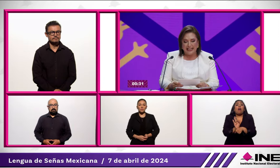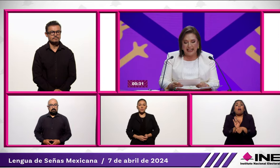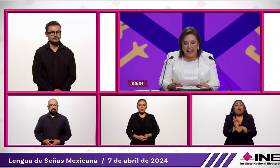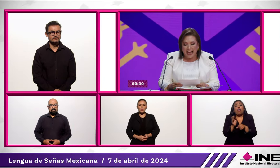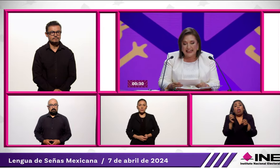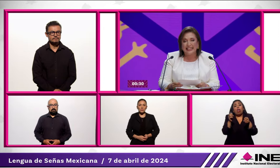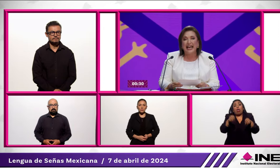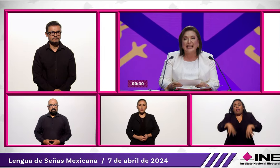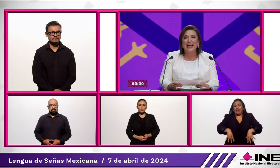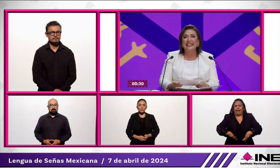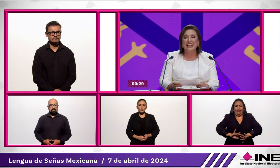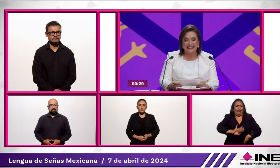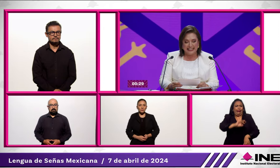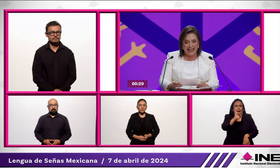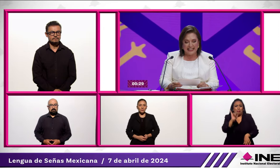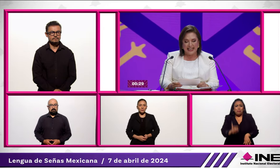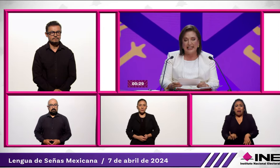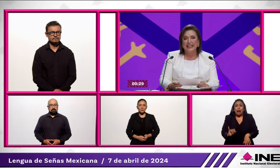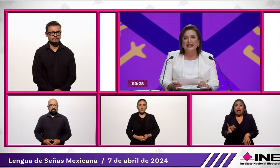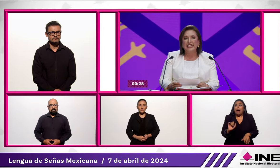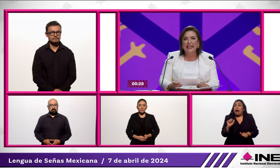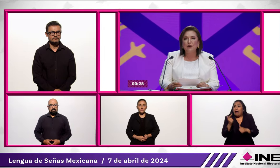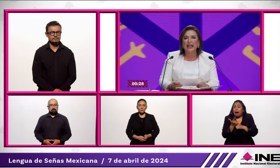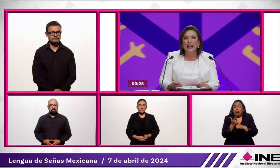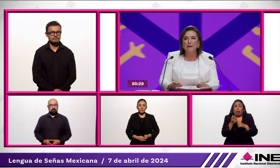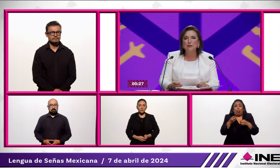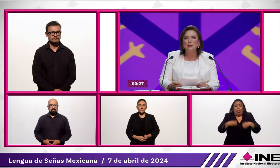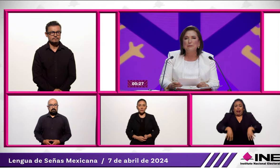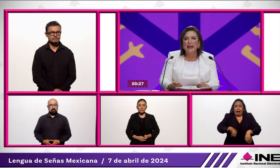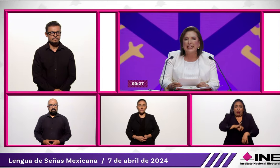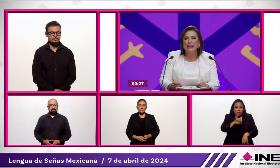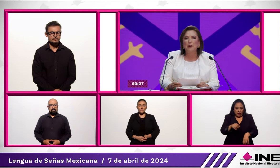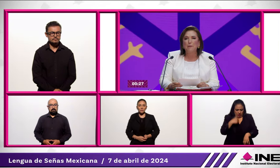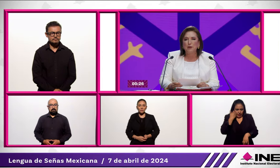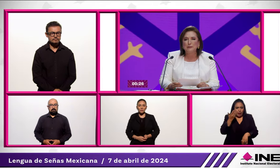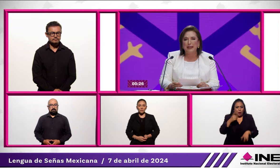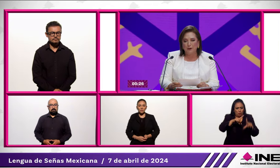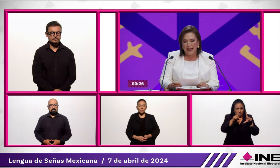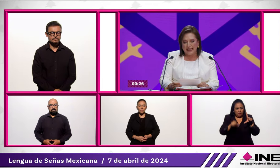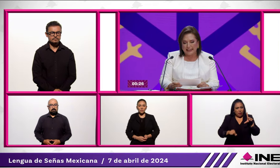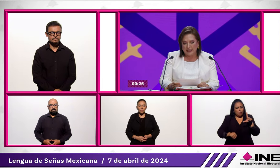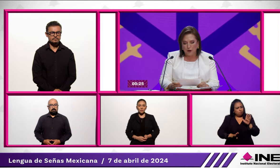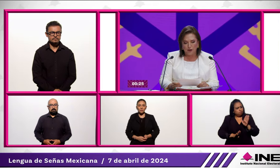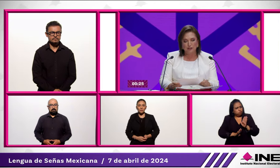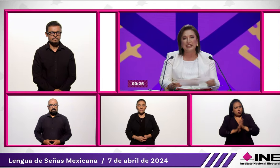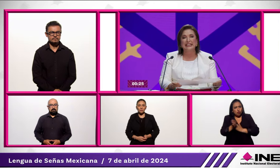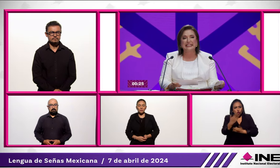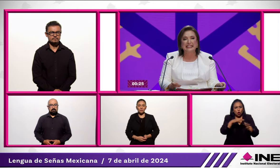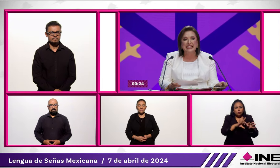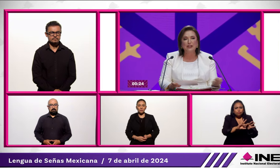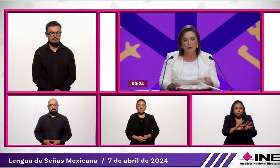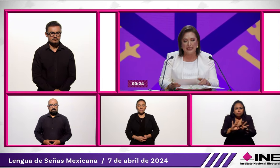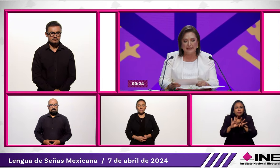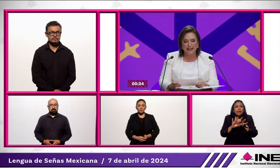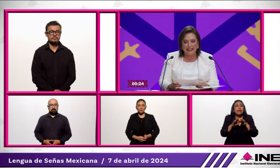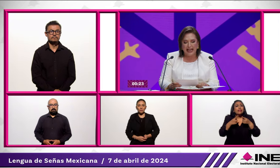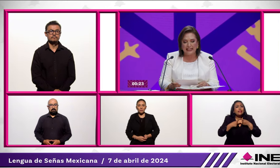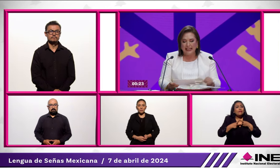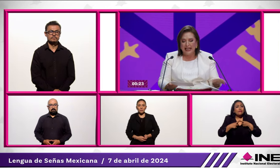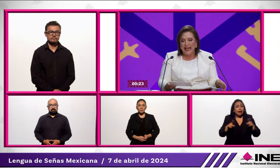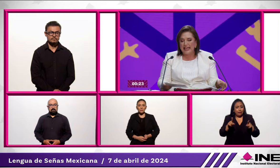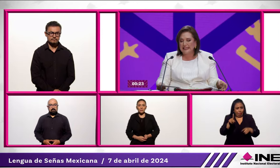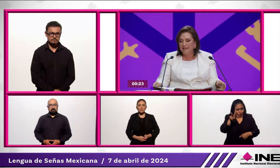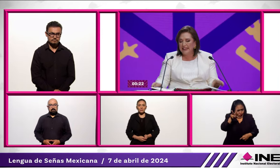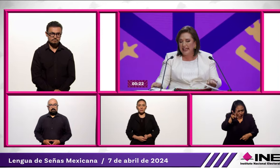vence, que ante nada y ante nadie. Quiero que hagamos un México próspero entre todos, distinto y de